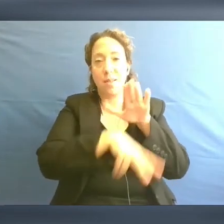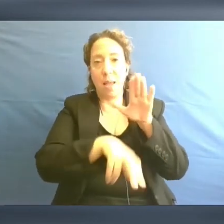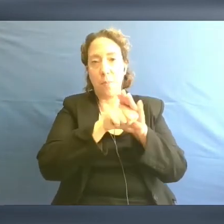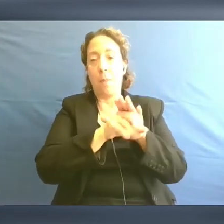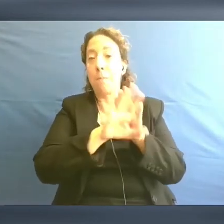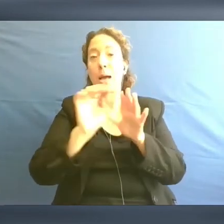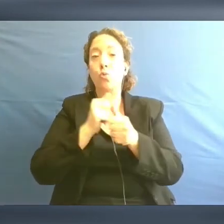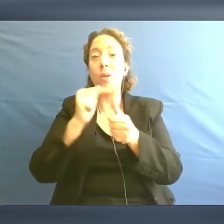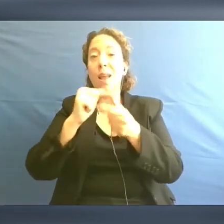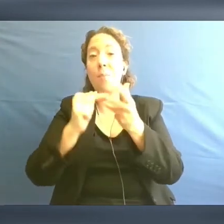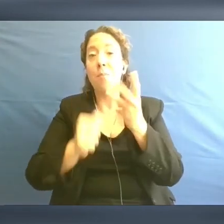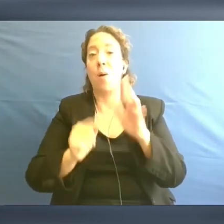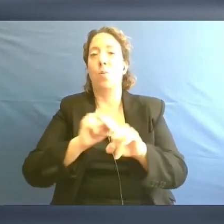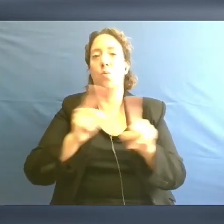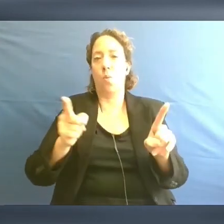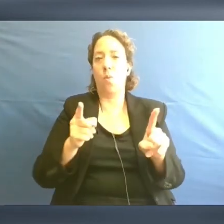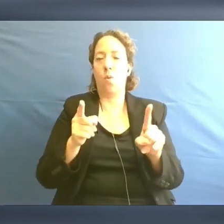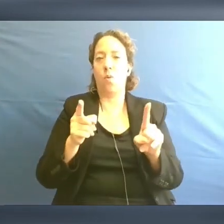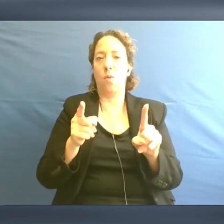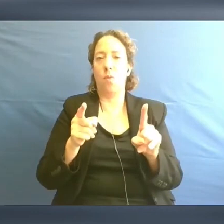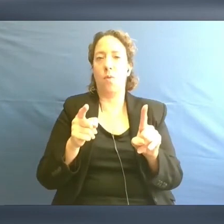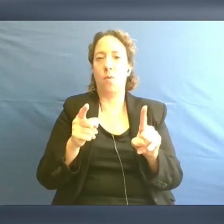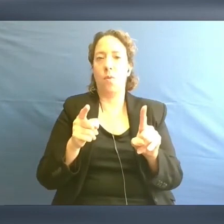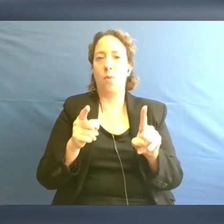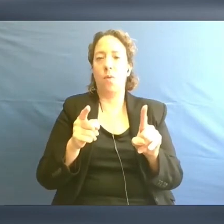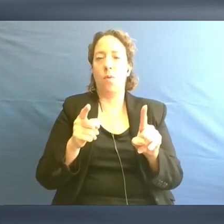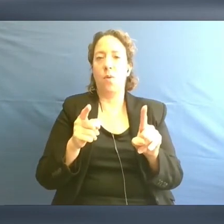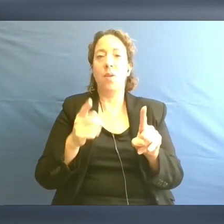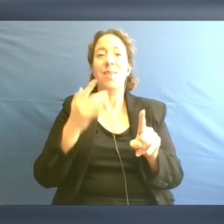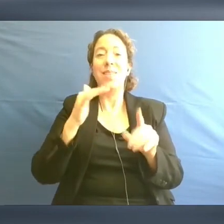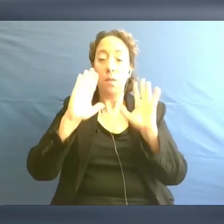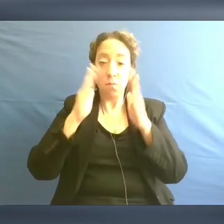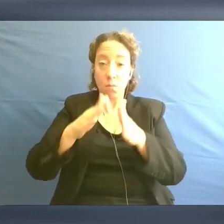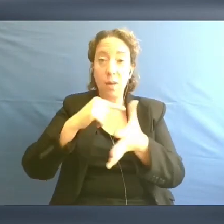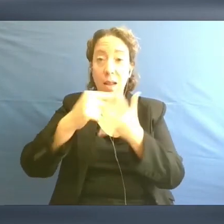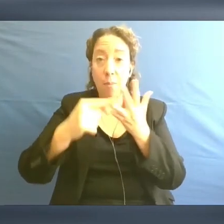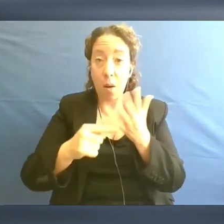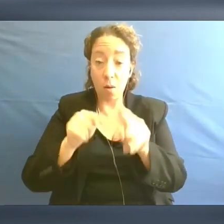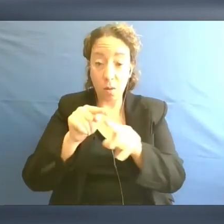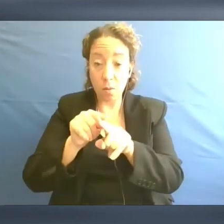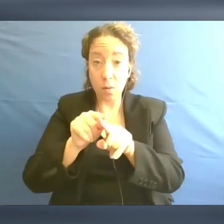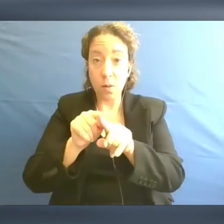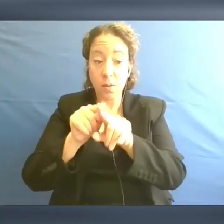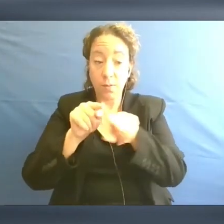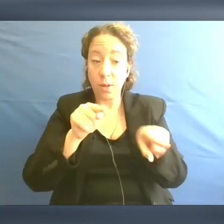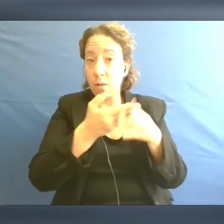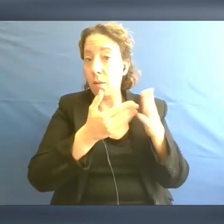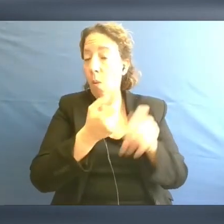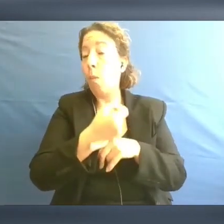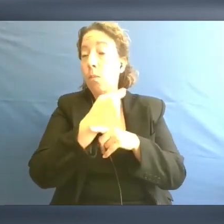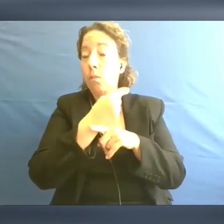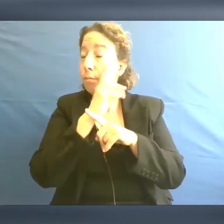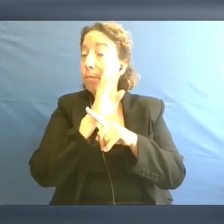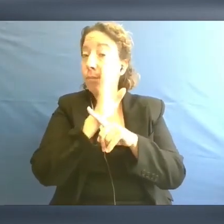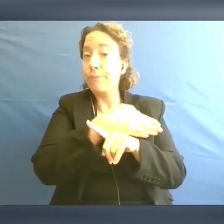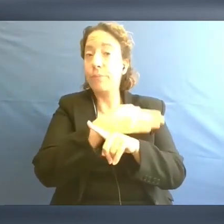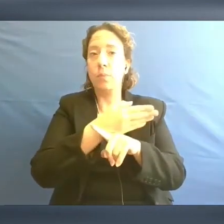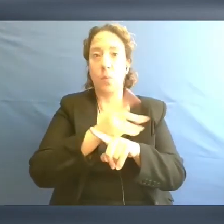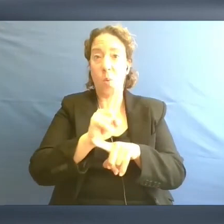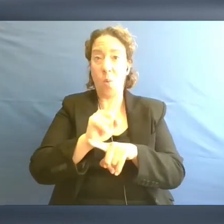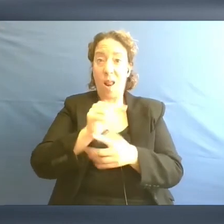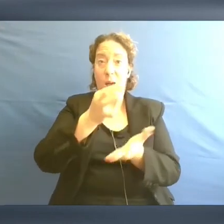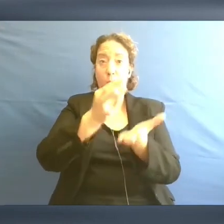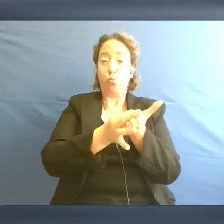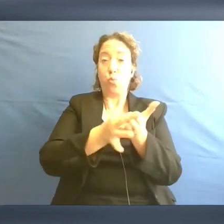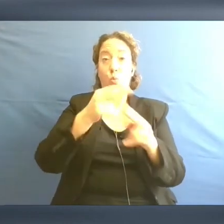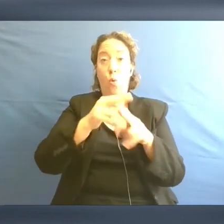puisque si on regarde uniquement l'élément, on va ignorer ce cas-là, alors qu'on a un bouton qui n'a pas de